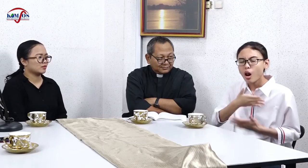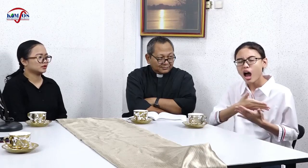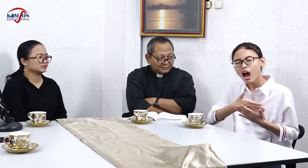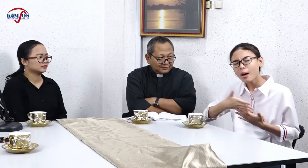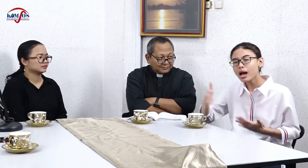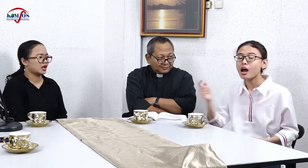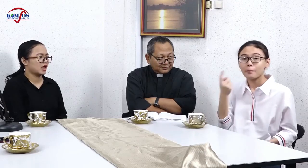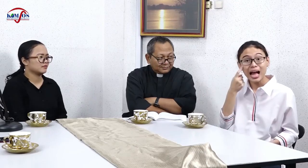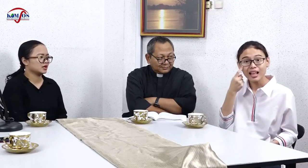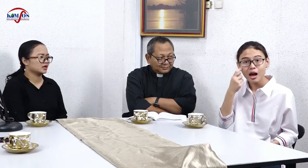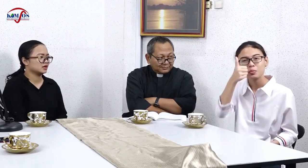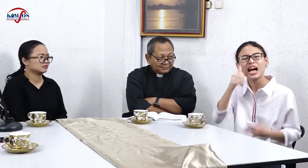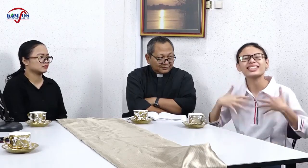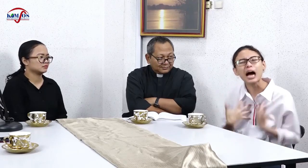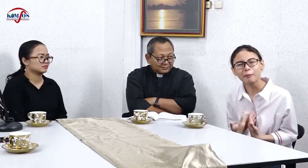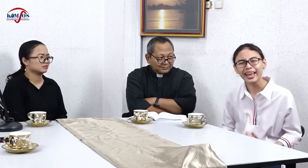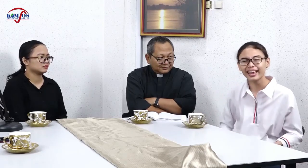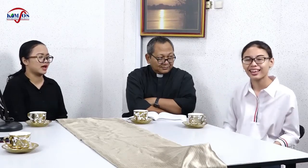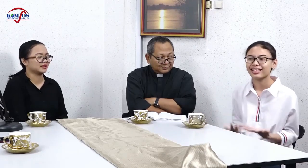ngomong-ngomong lama